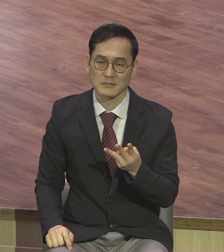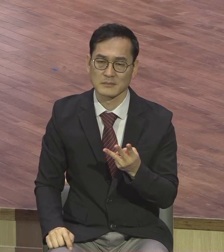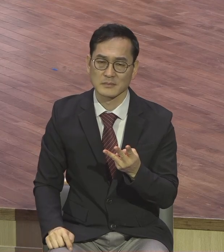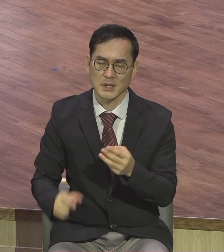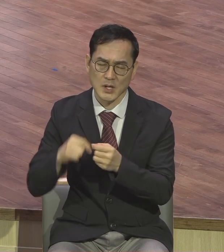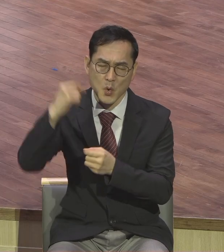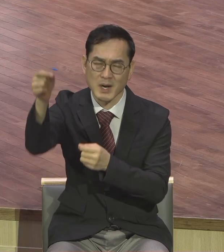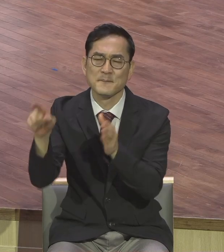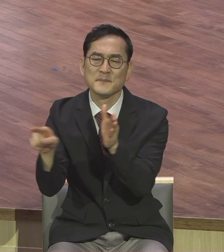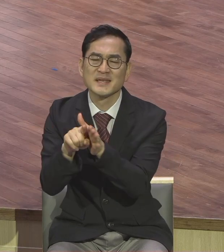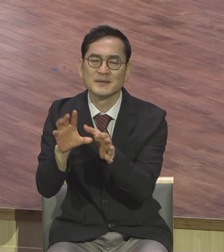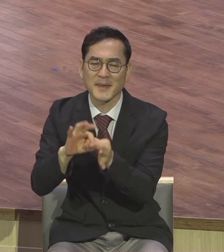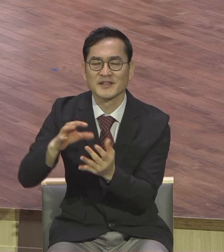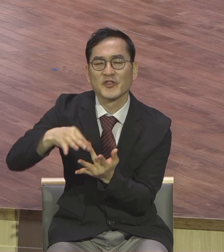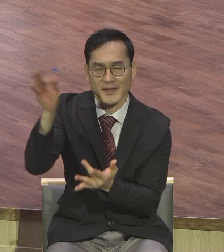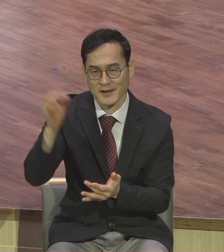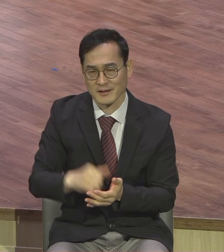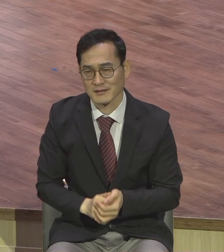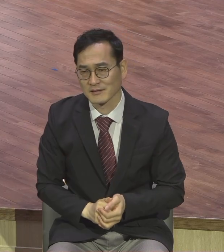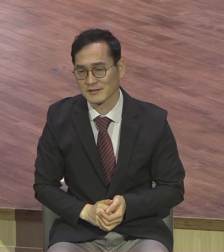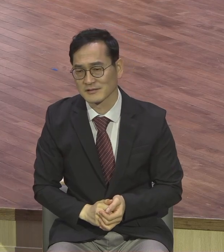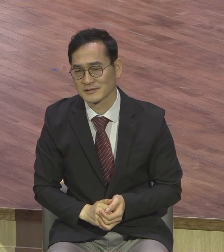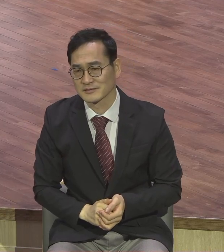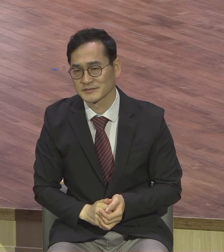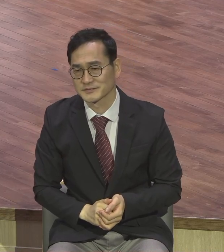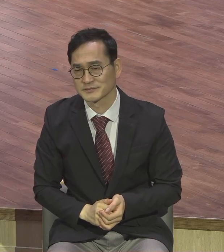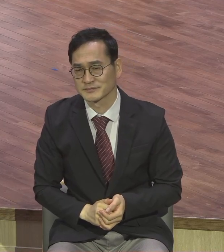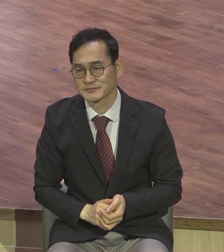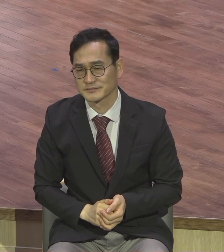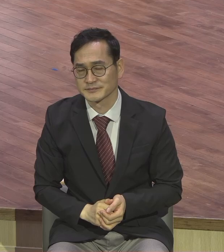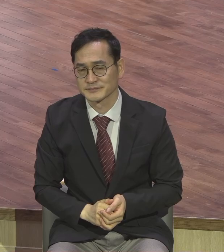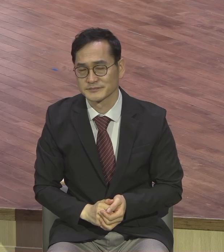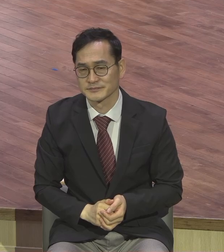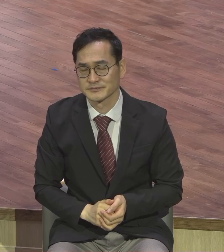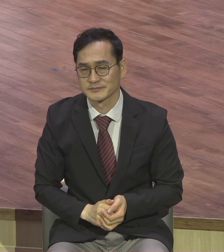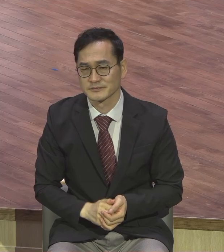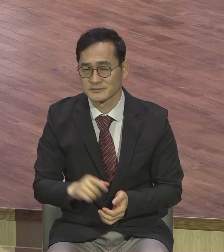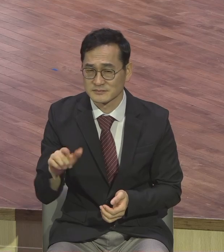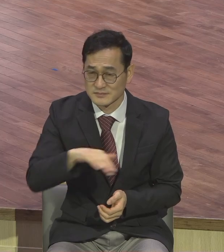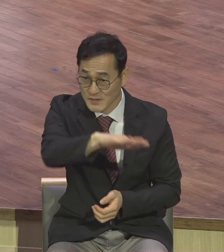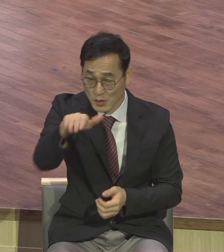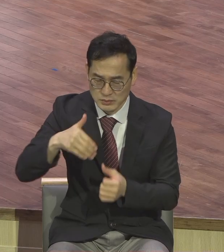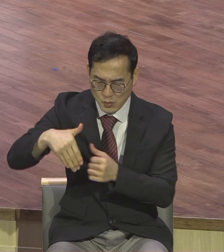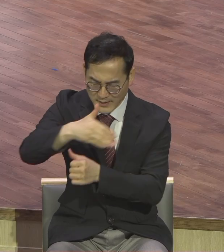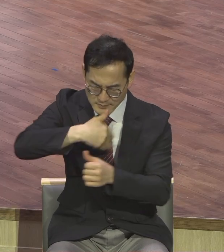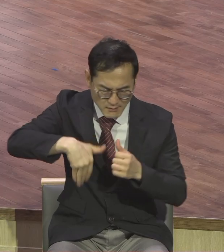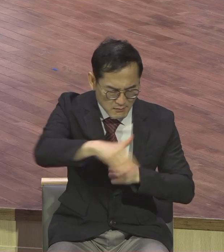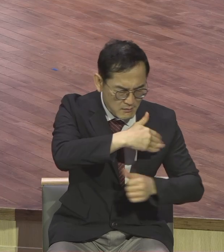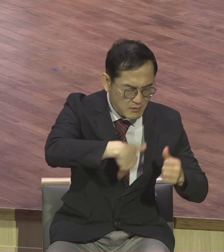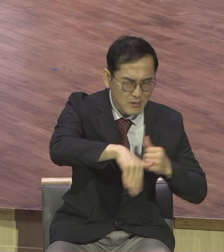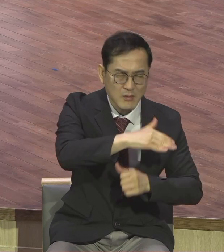선택. 오늘 본문 말씀 통해서 영계 모든 성도들은 어떤 상황 환경 속에서도